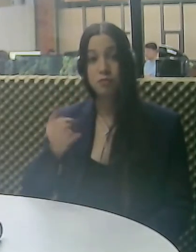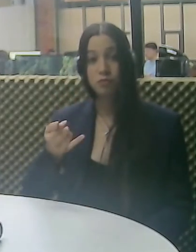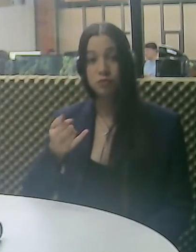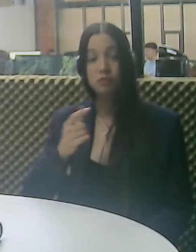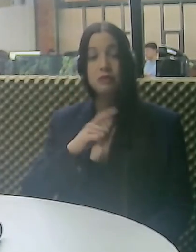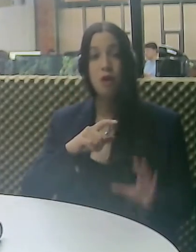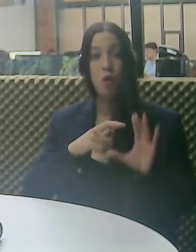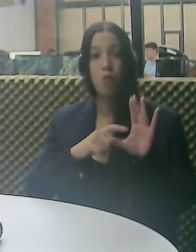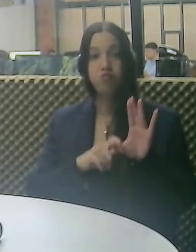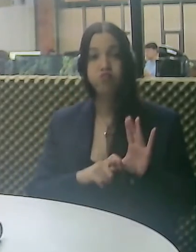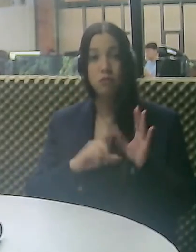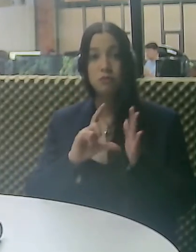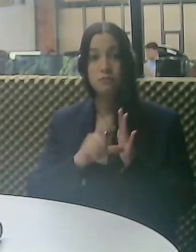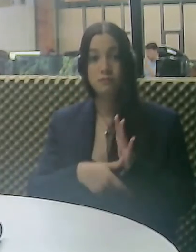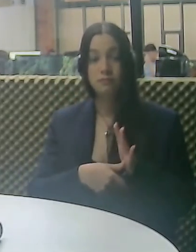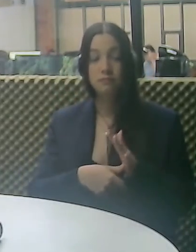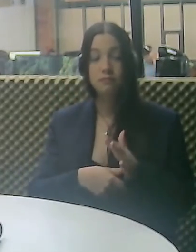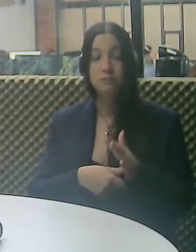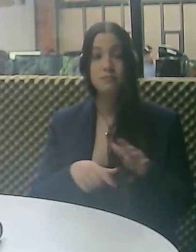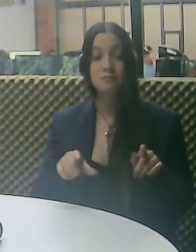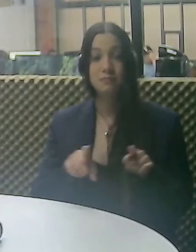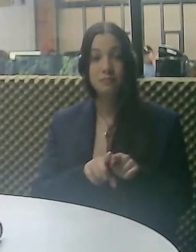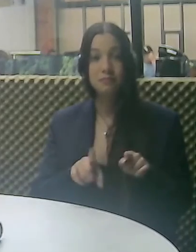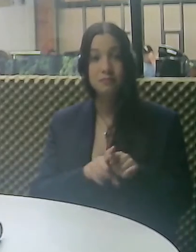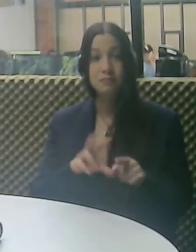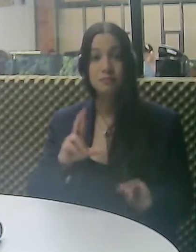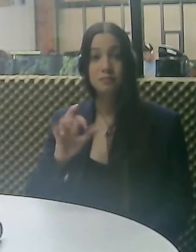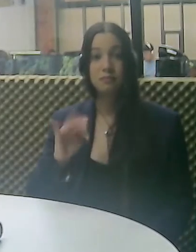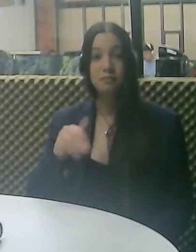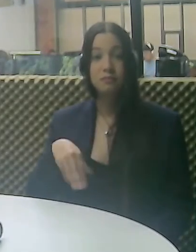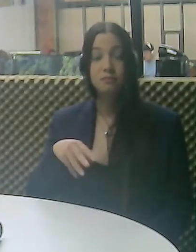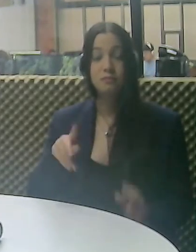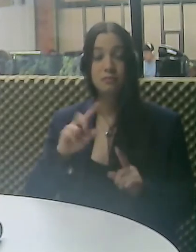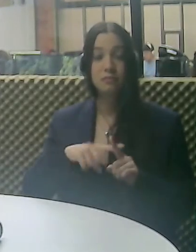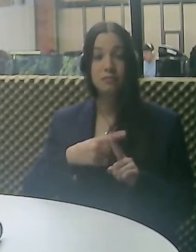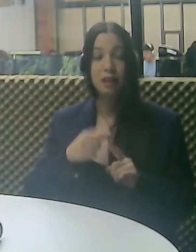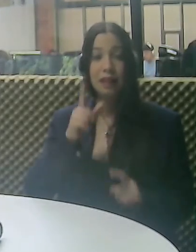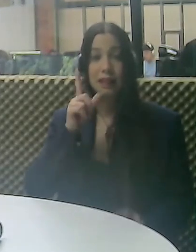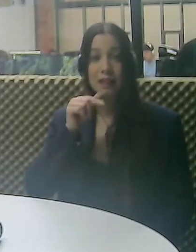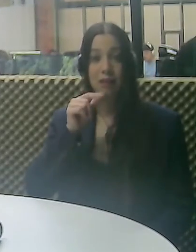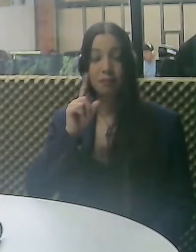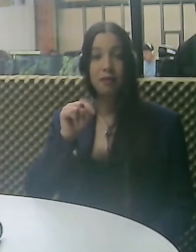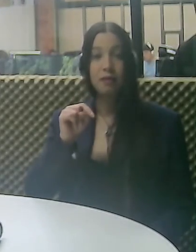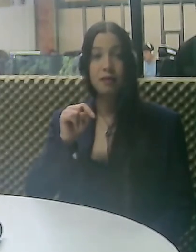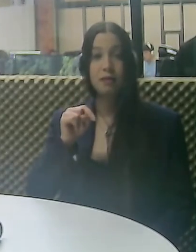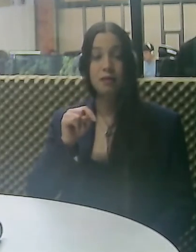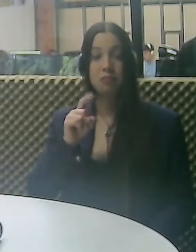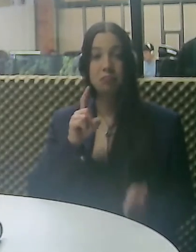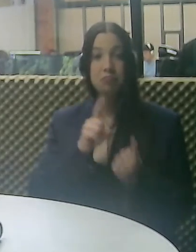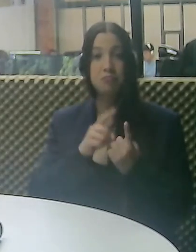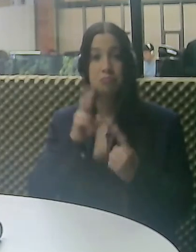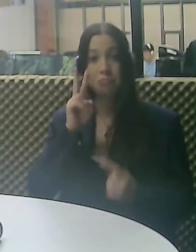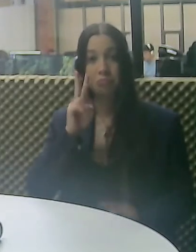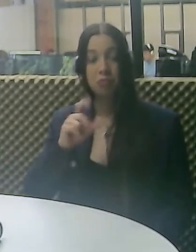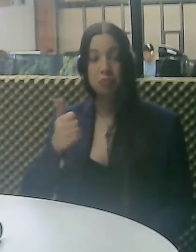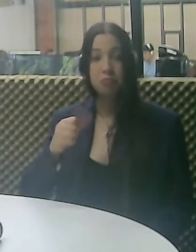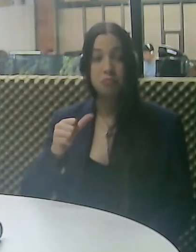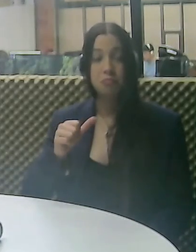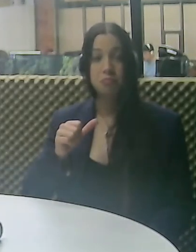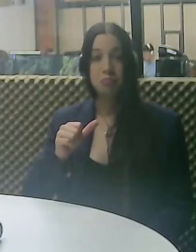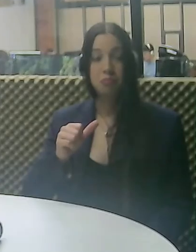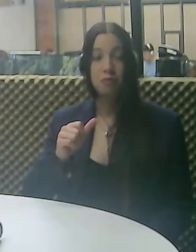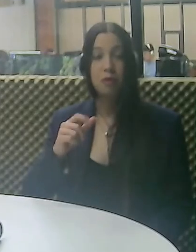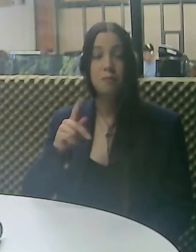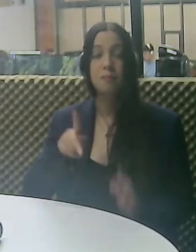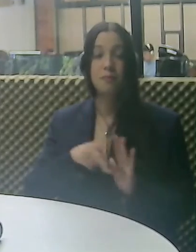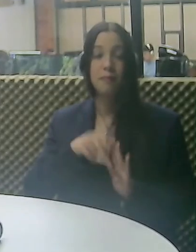com débitos atrasados. Há ainda o Refin Extra DEMAI, cujas condições devem ser consultadas junto ao Departamento Municipal